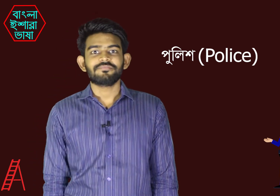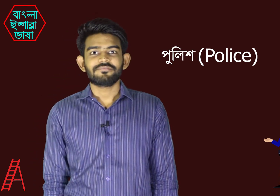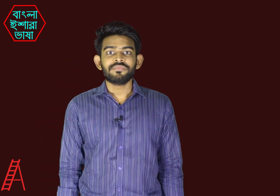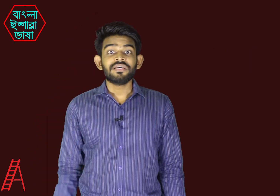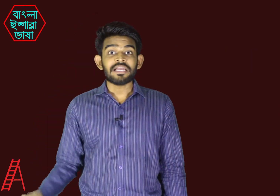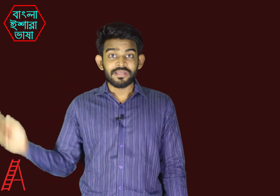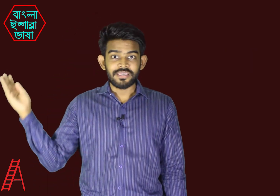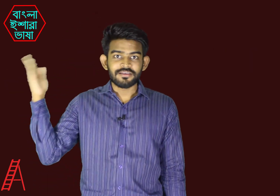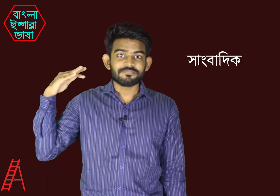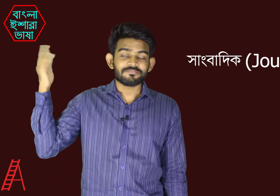সাংবাদিক,